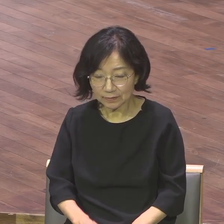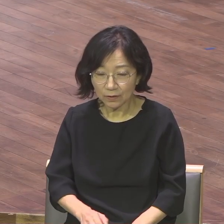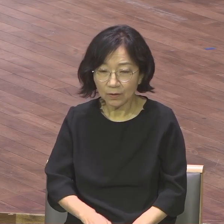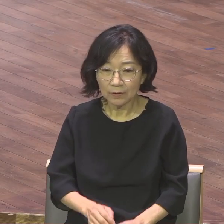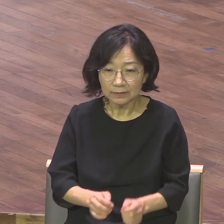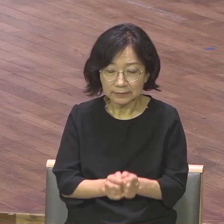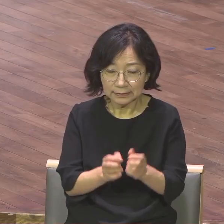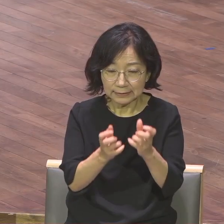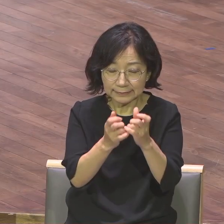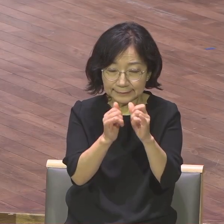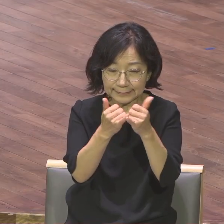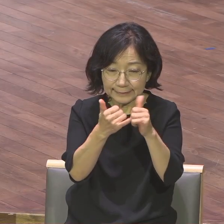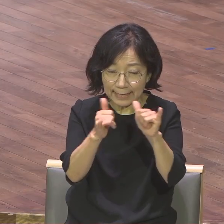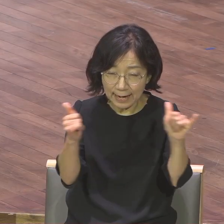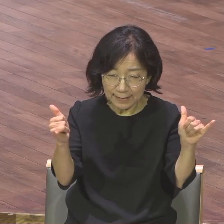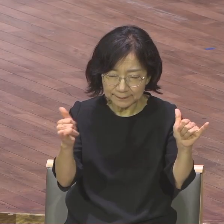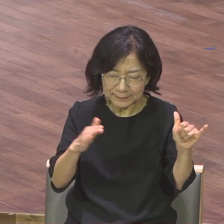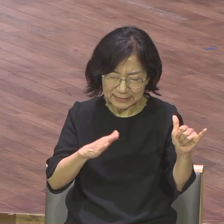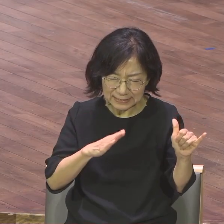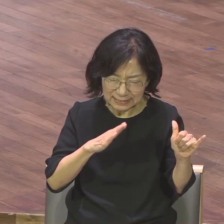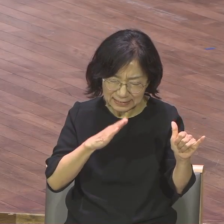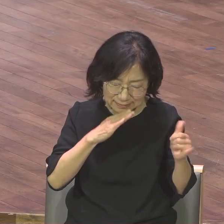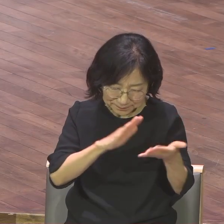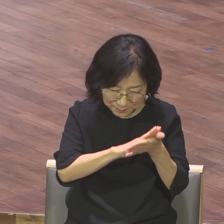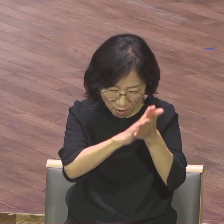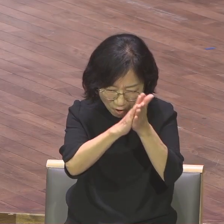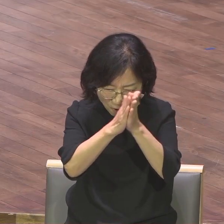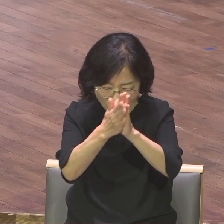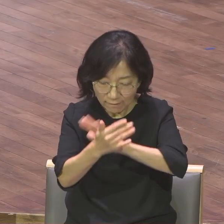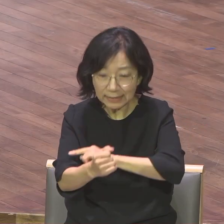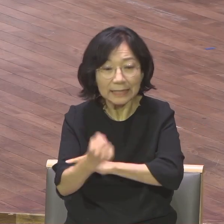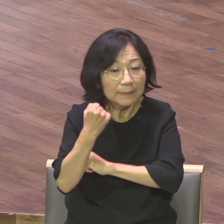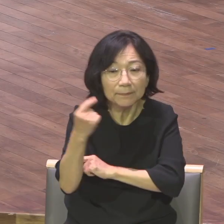변화시킬 수 있는 하나님 말씀밖에 없어요.